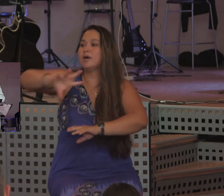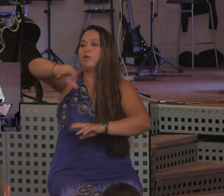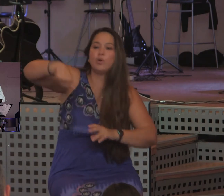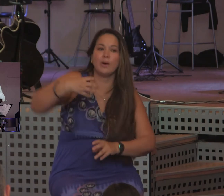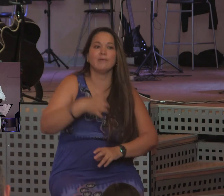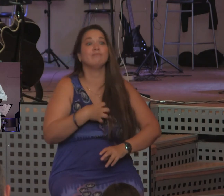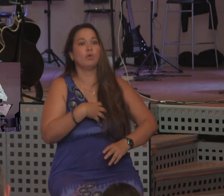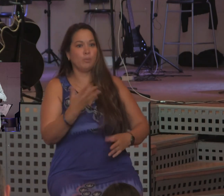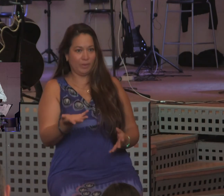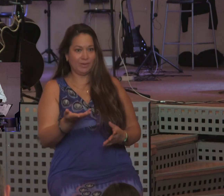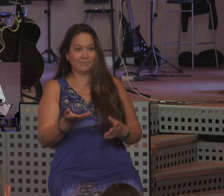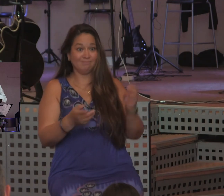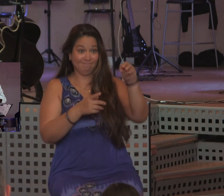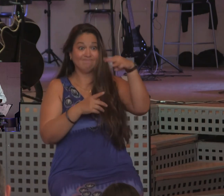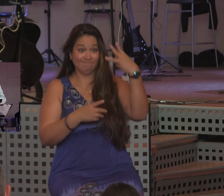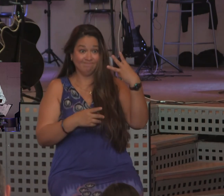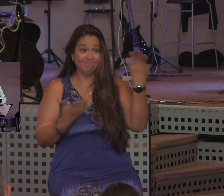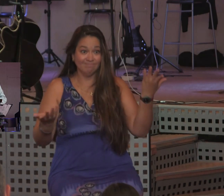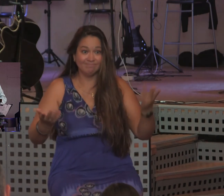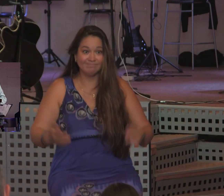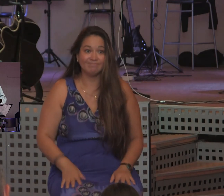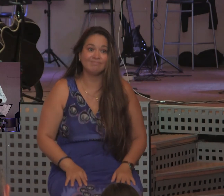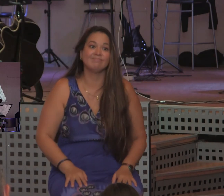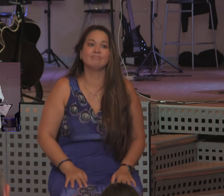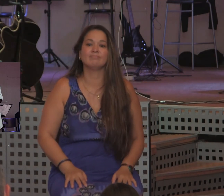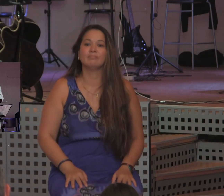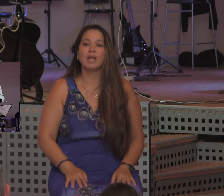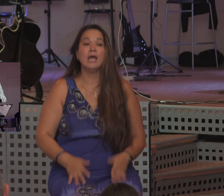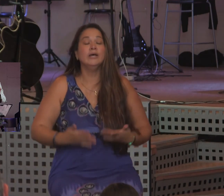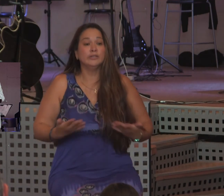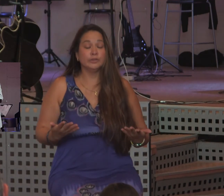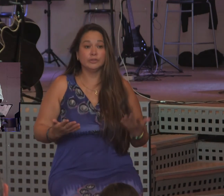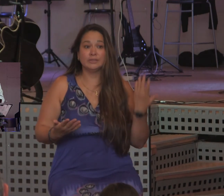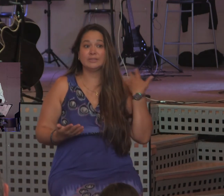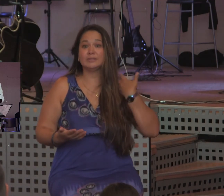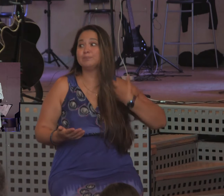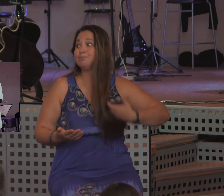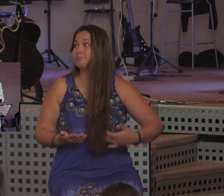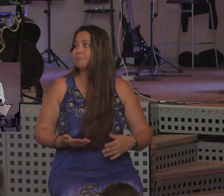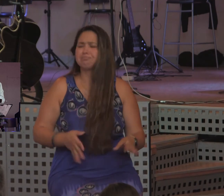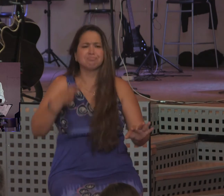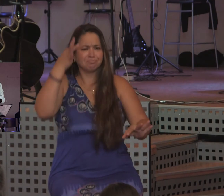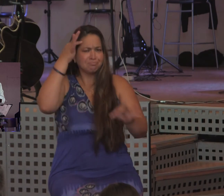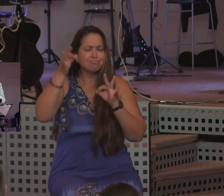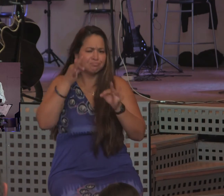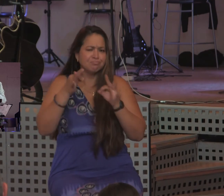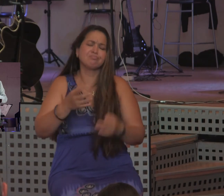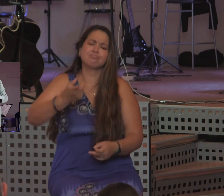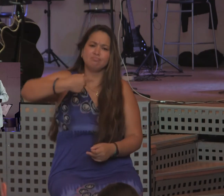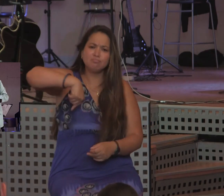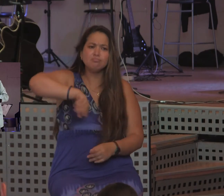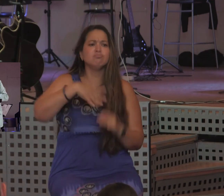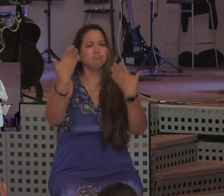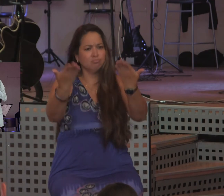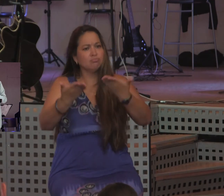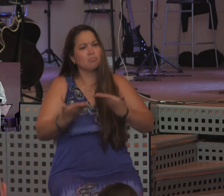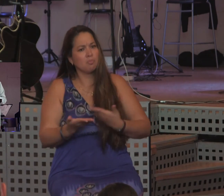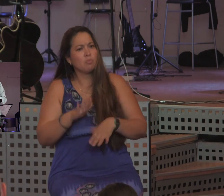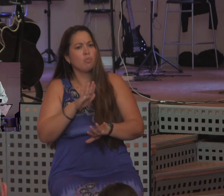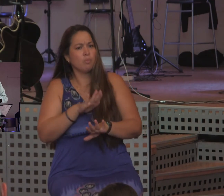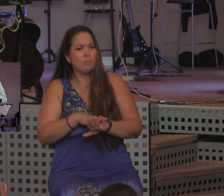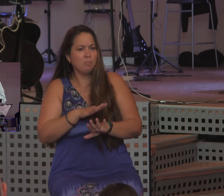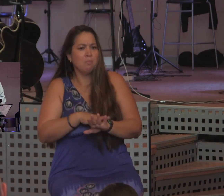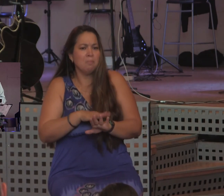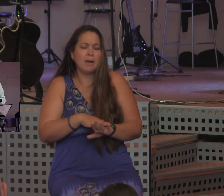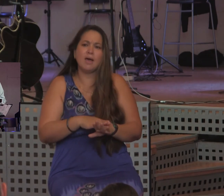No tengo tiempo para tratar todo esto, pero sí algunos de esos detallitos que nos pueden ayudar a que